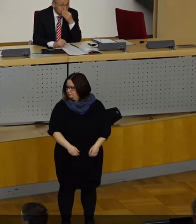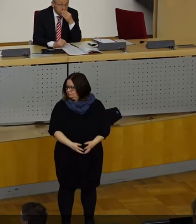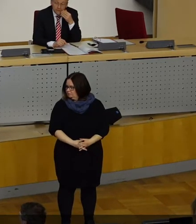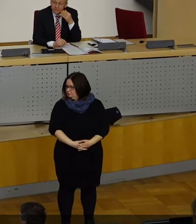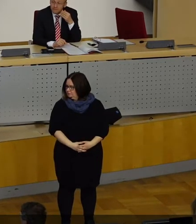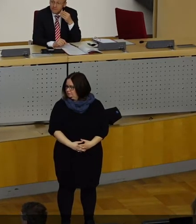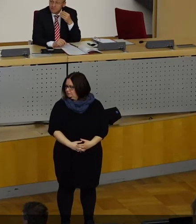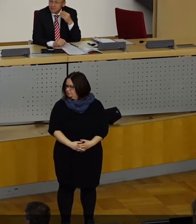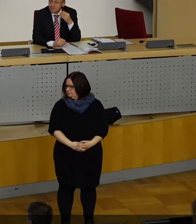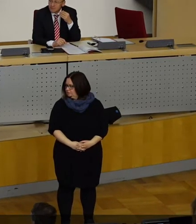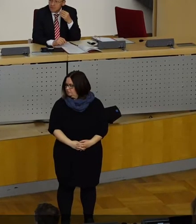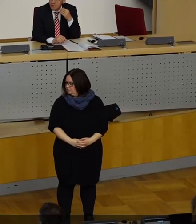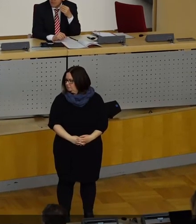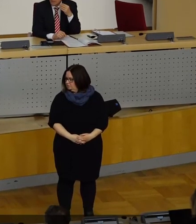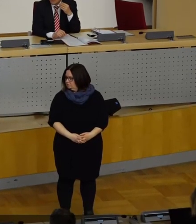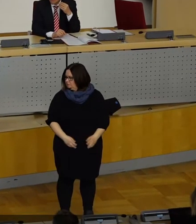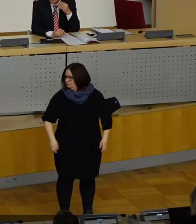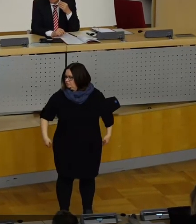Bitte schön, Herr Nitsche.